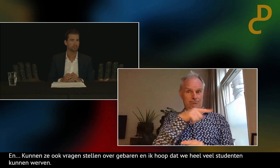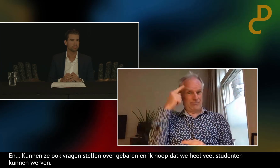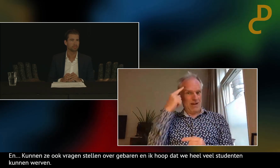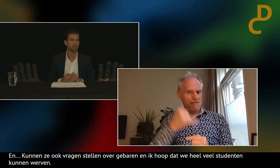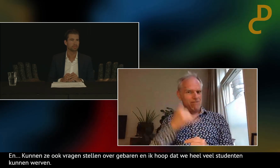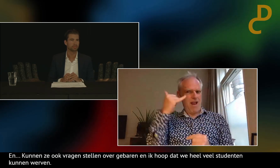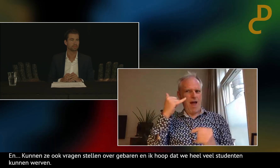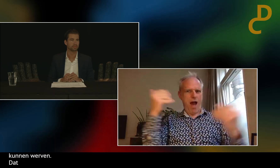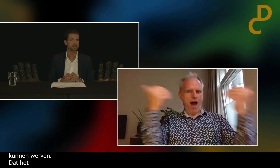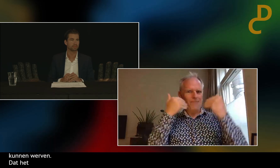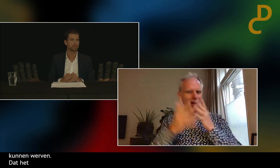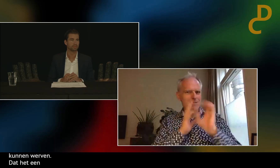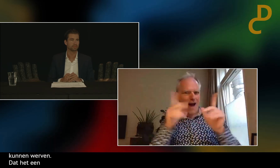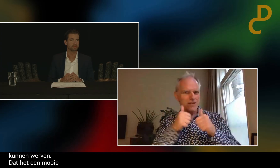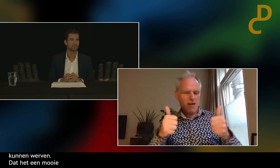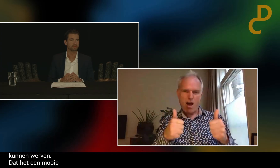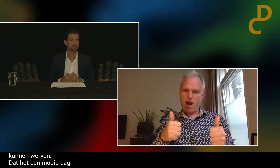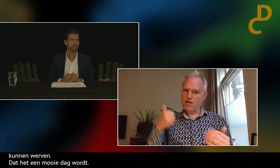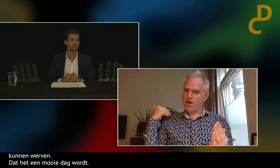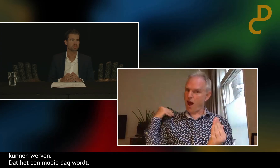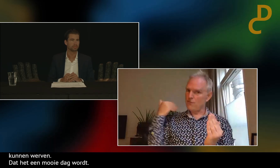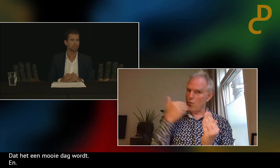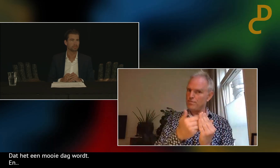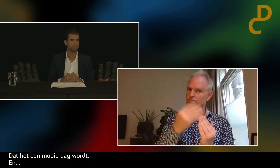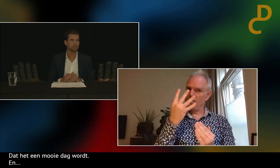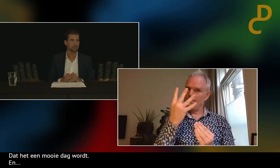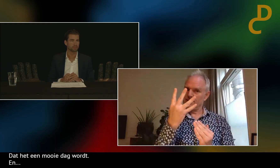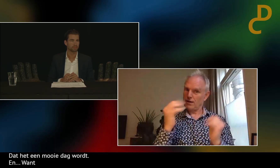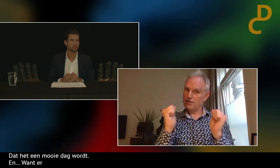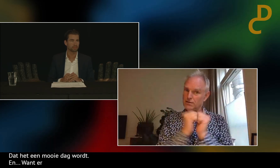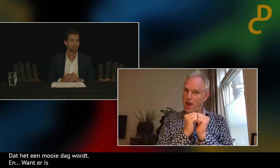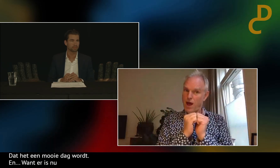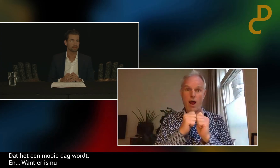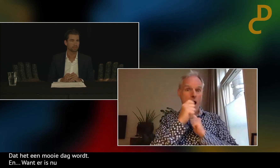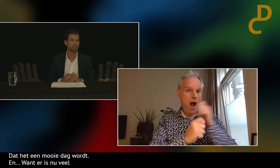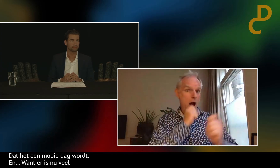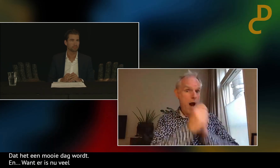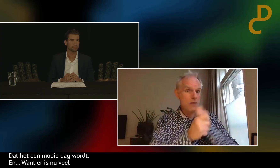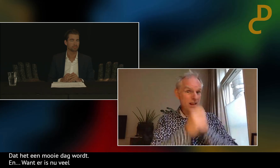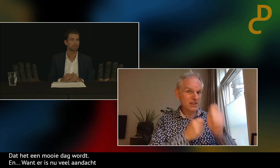wordt. En wat er is nu momenteel heel veel aandacht voor gebarentaal. En de